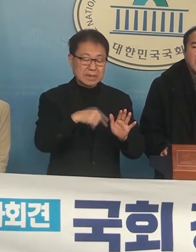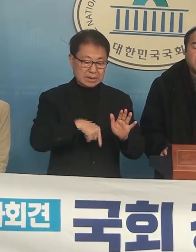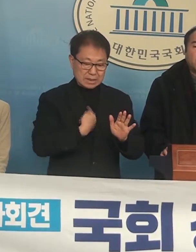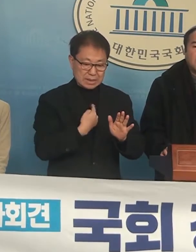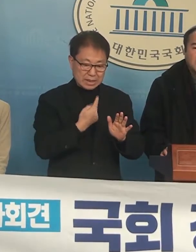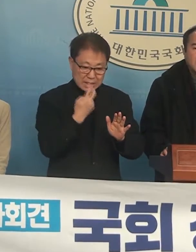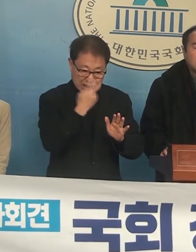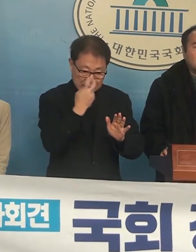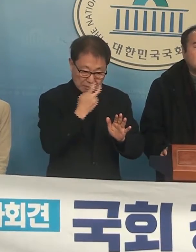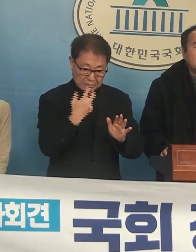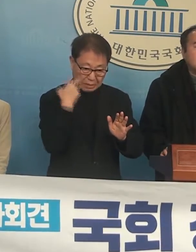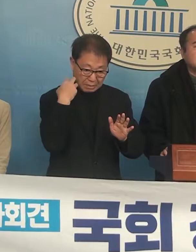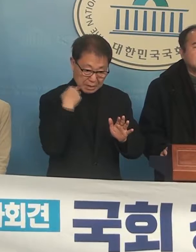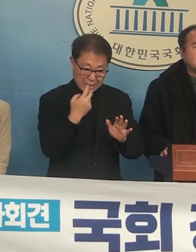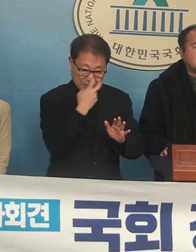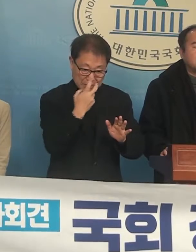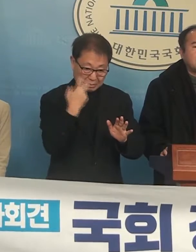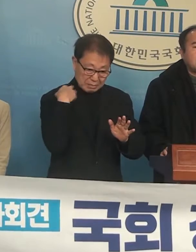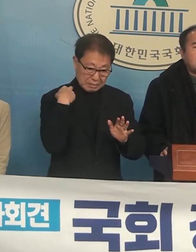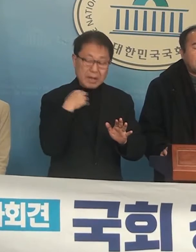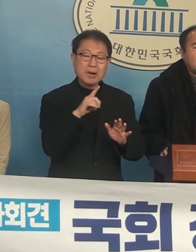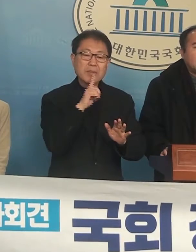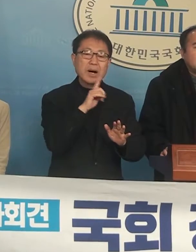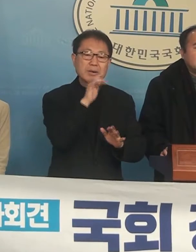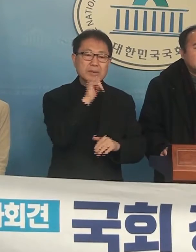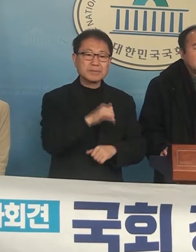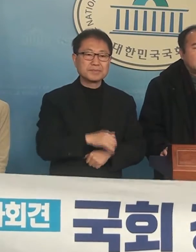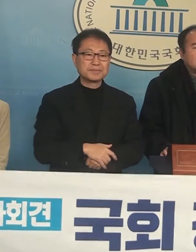자신들이 개인정보 감독을 맡겠다고 하고 있습니다.